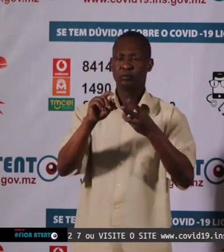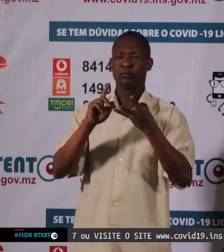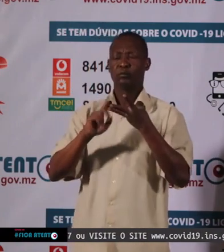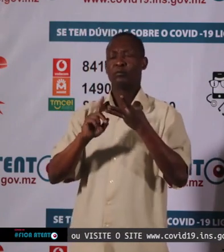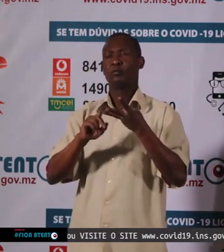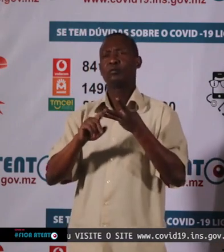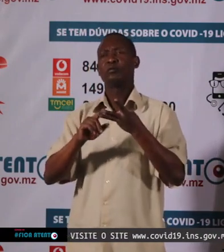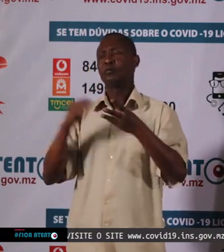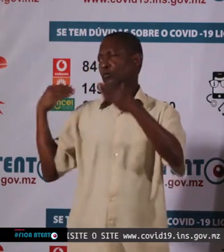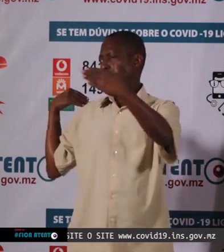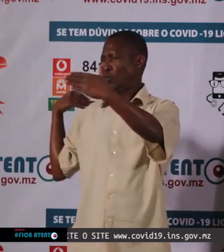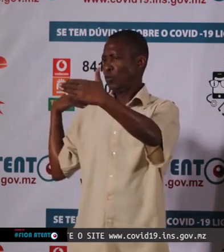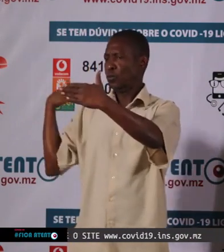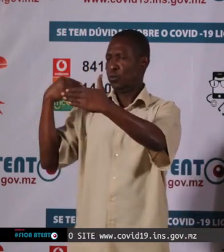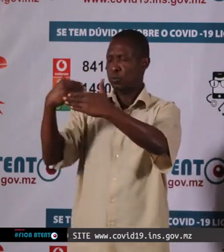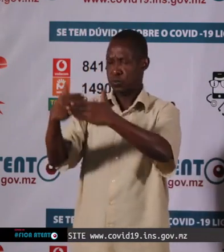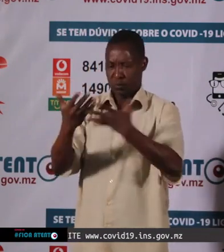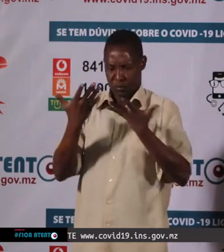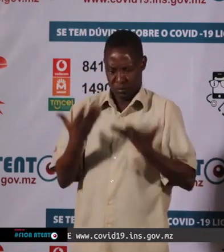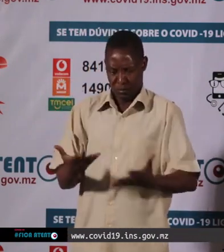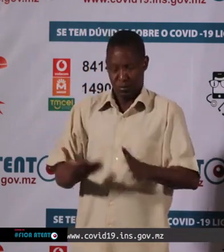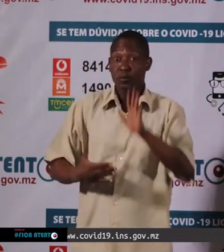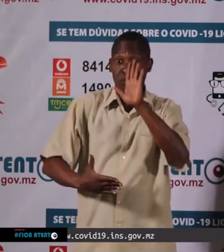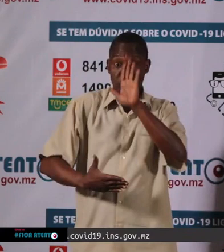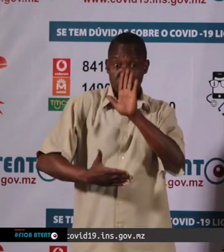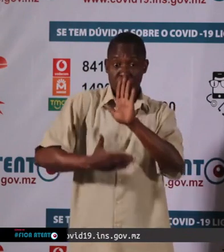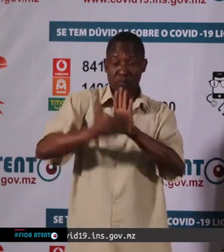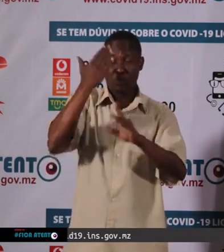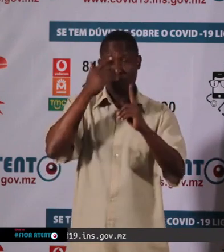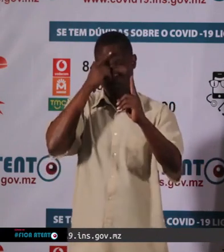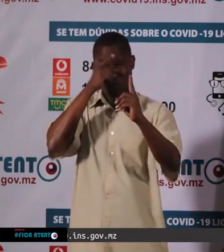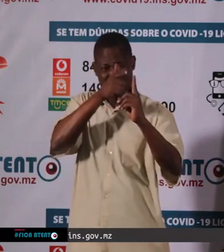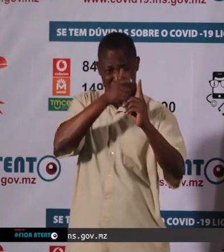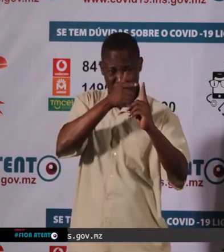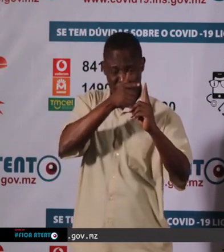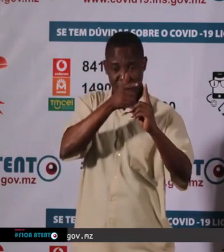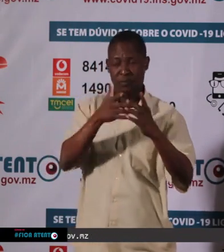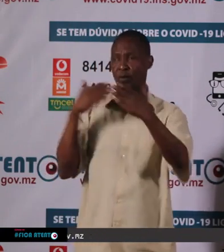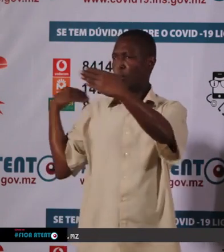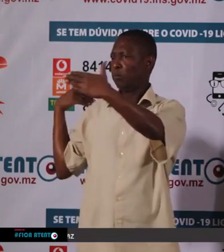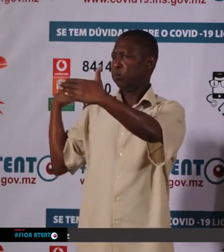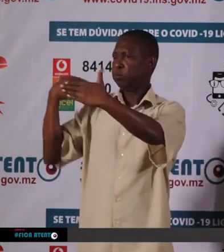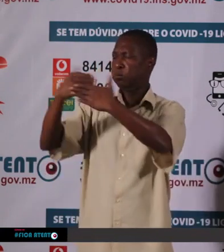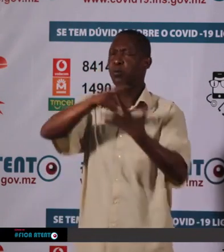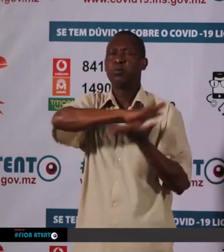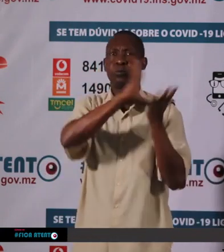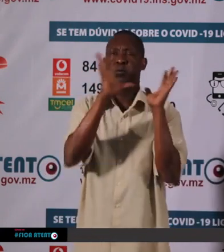desse período, desde que nós começamos a fazer o rastreio, estamos nesse momento com cerca de